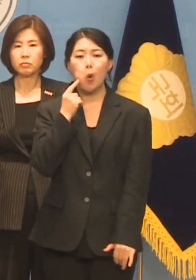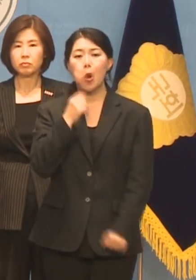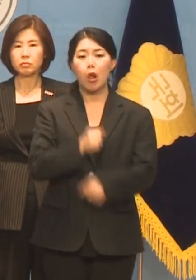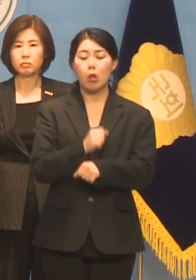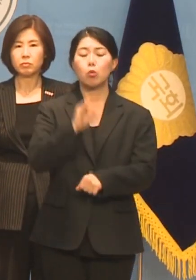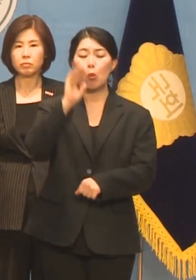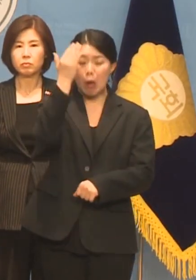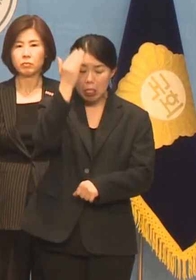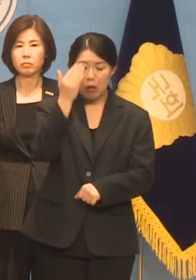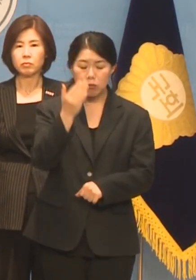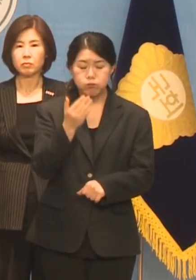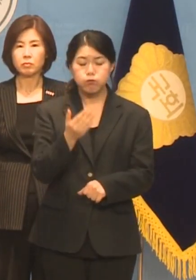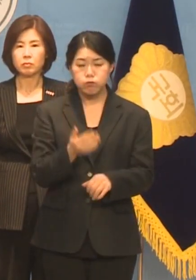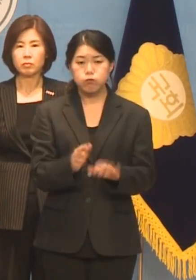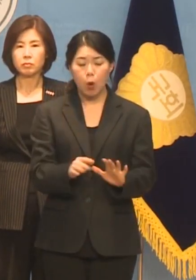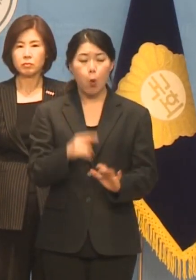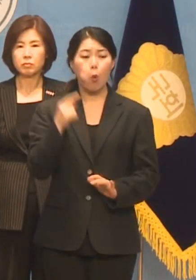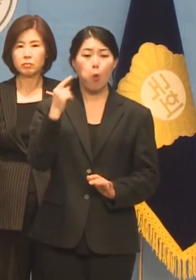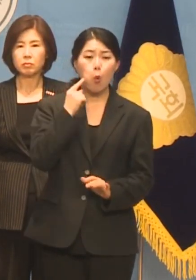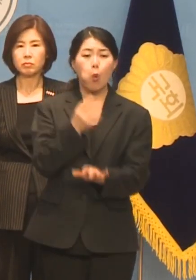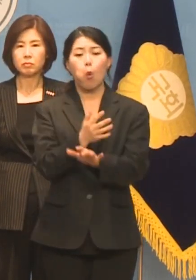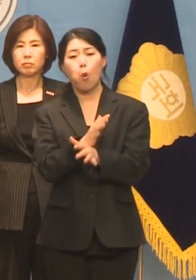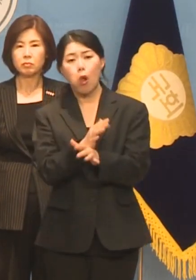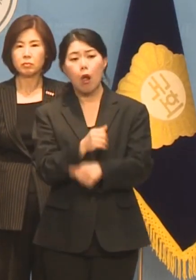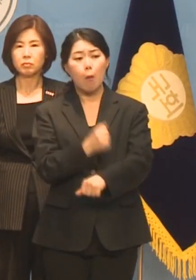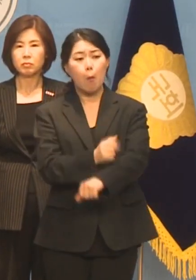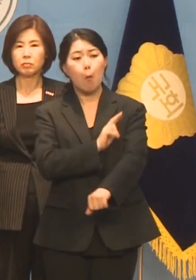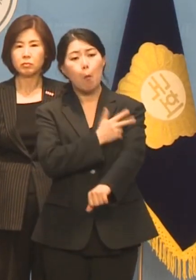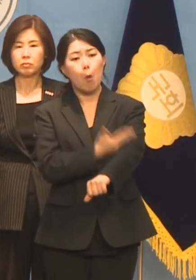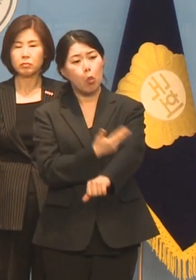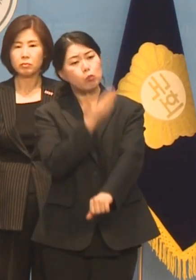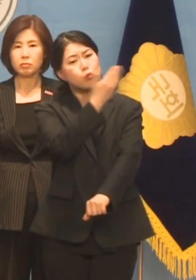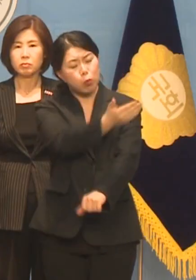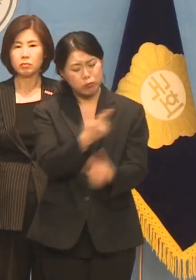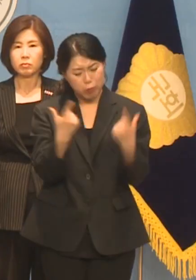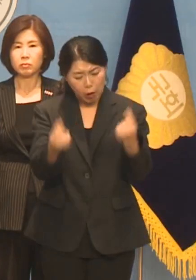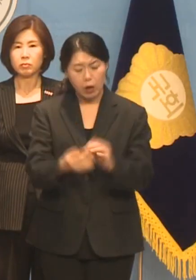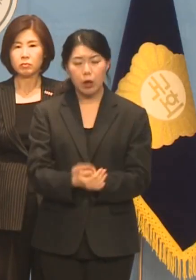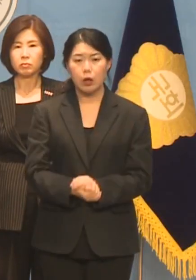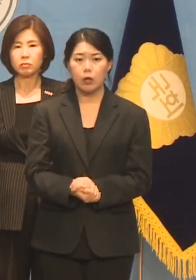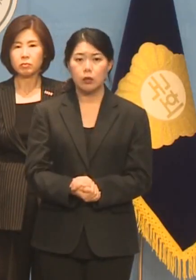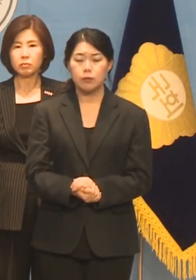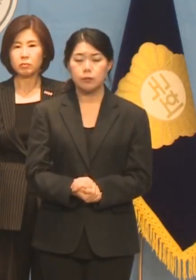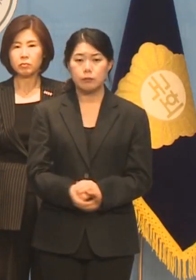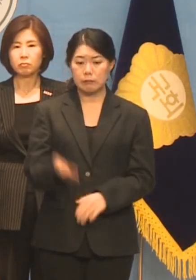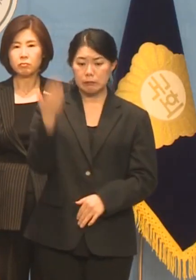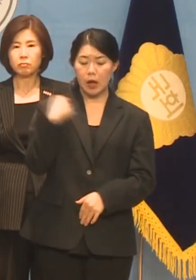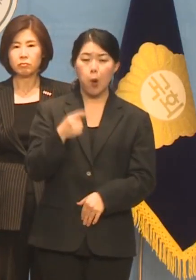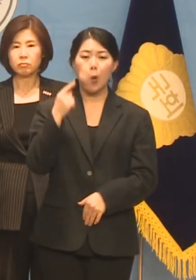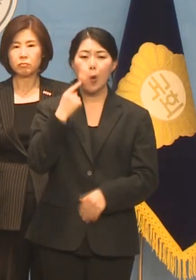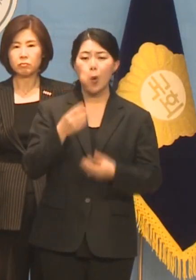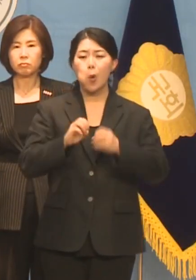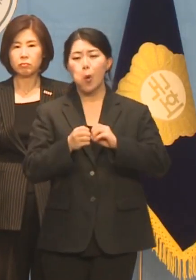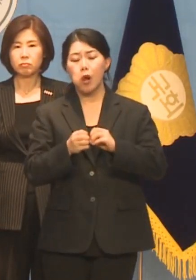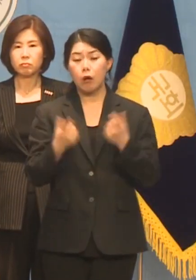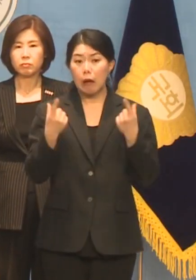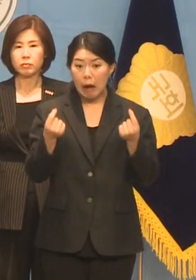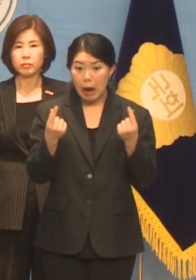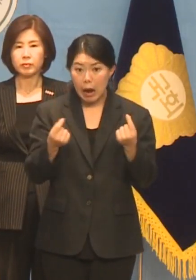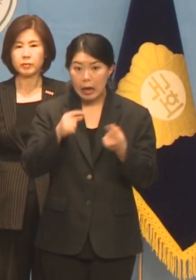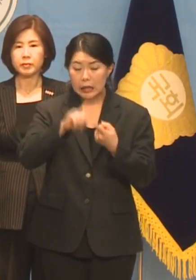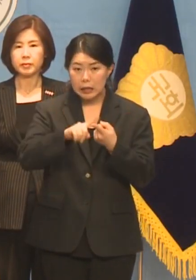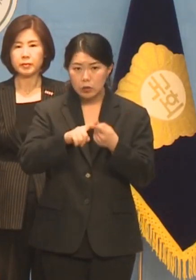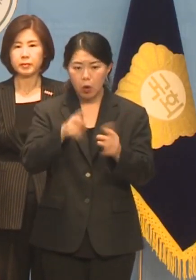된다는 한마디로 거짓말 면허증을 준 셈입니다. 그동안 허위사실 유포에 대해서는